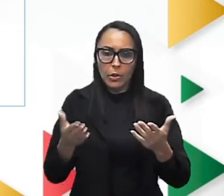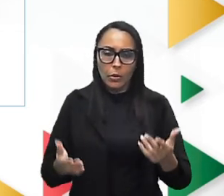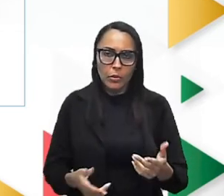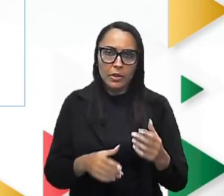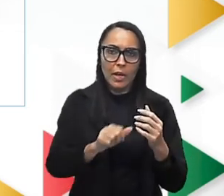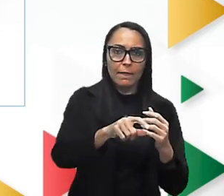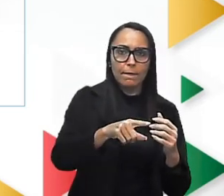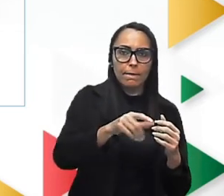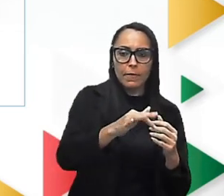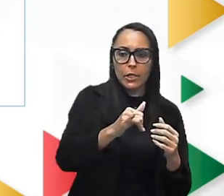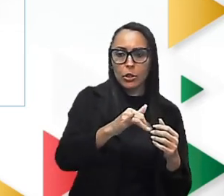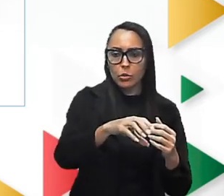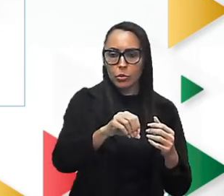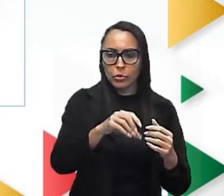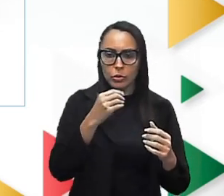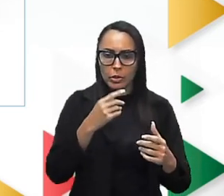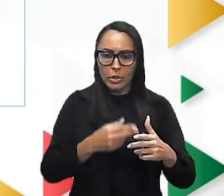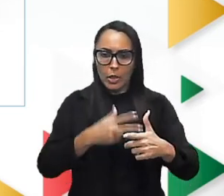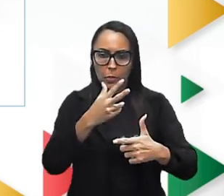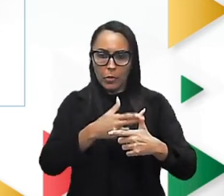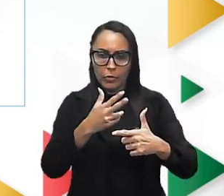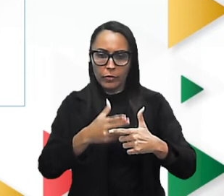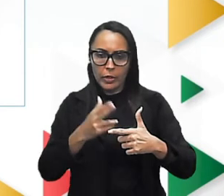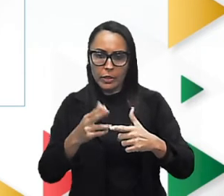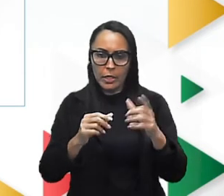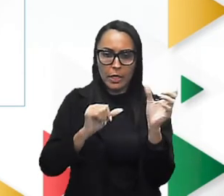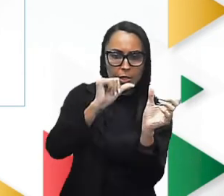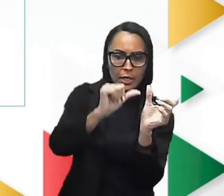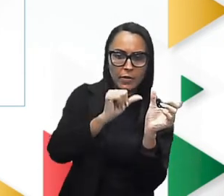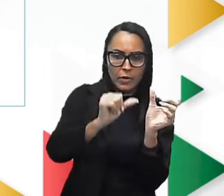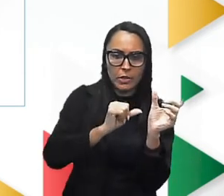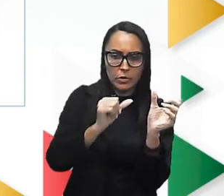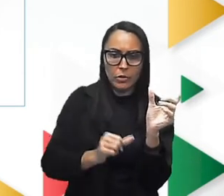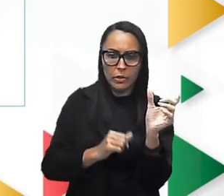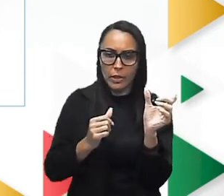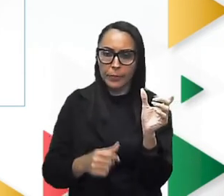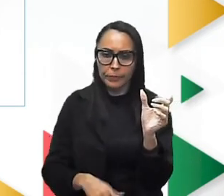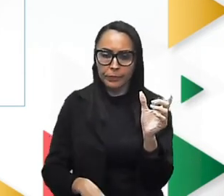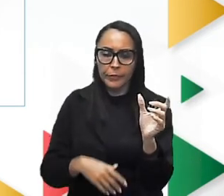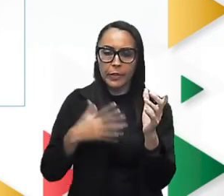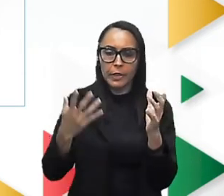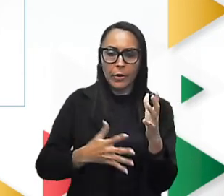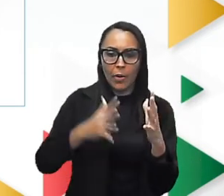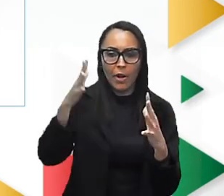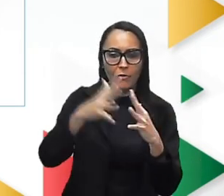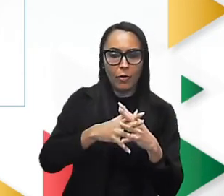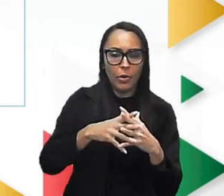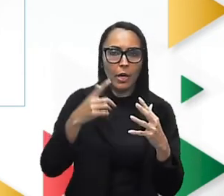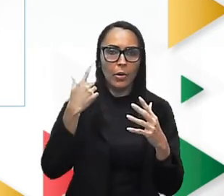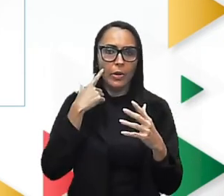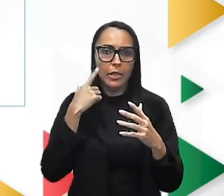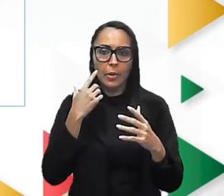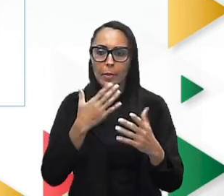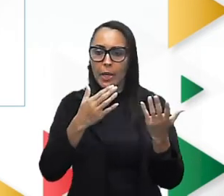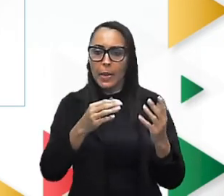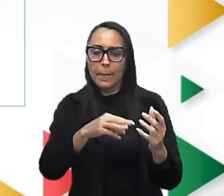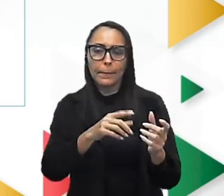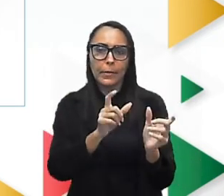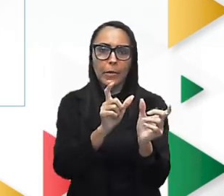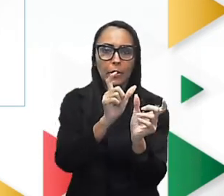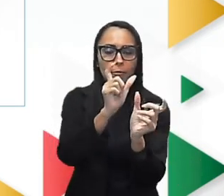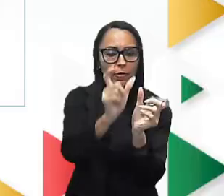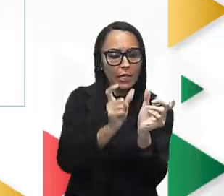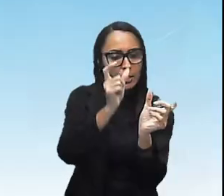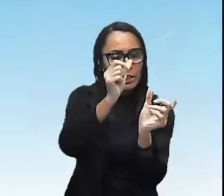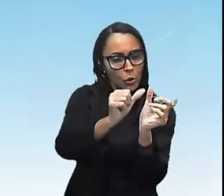ou morfemas derivacionais, a vogal temática e as desinências, ou morfemas flexionais.